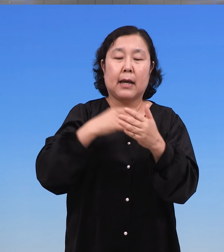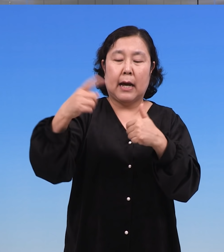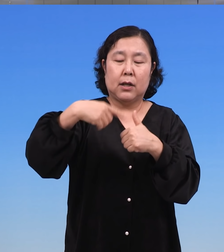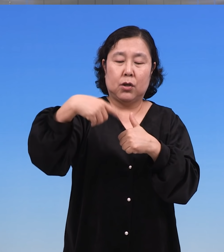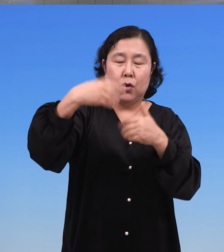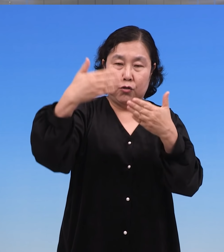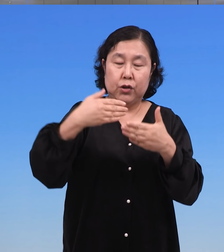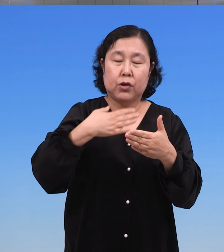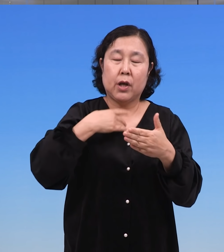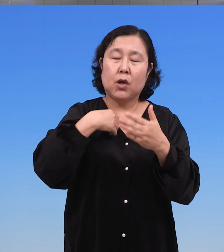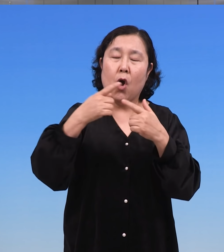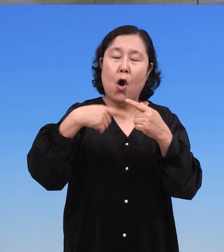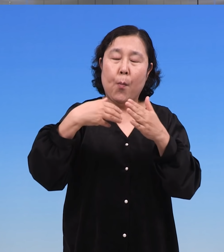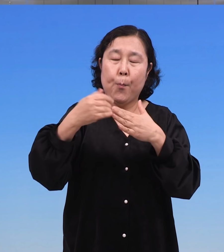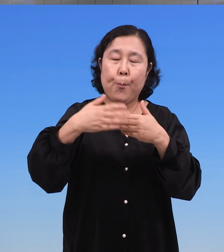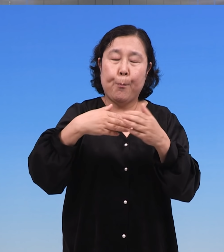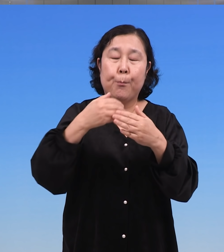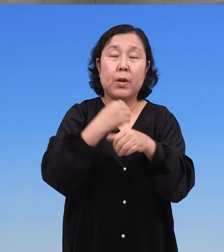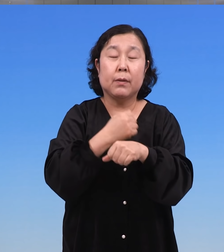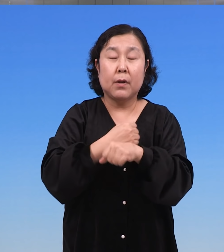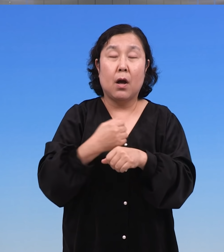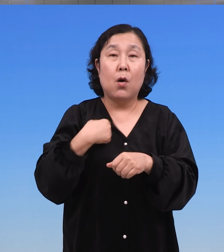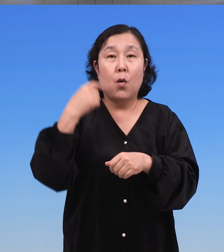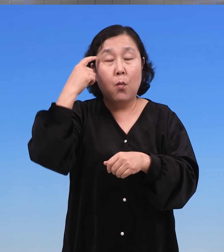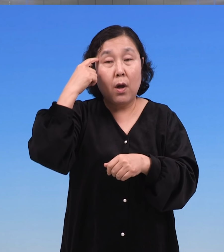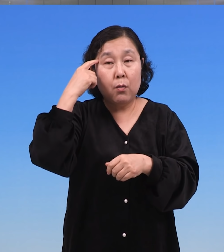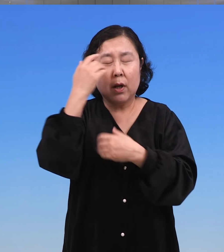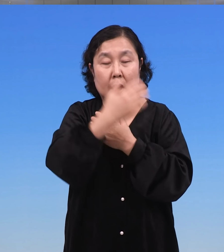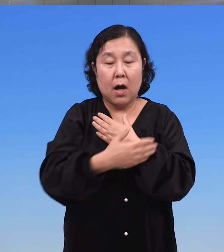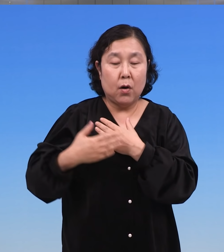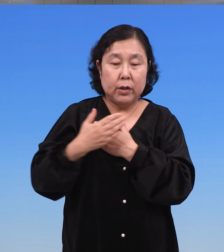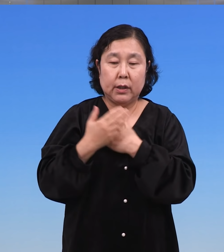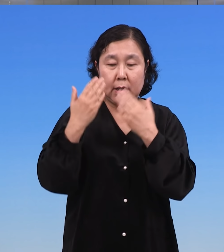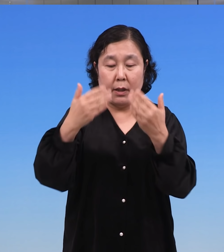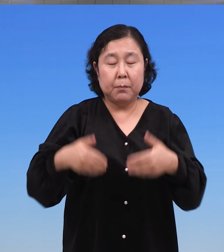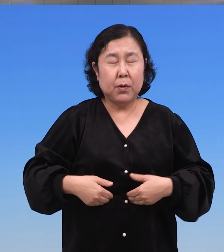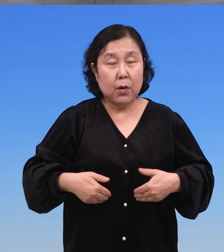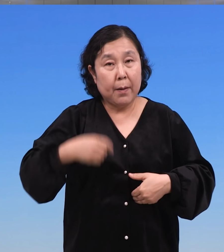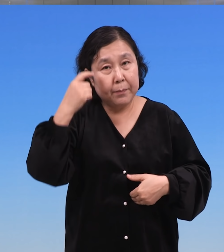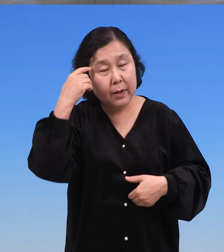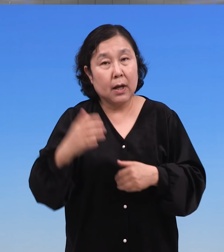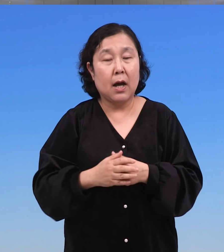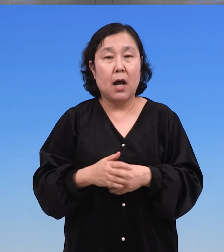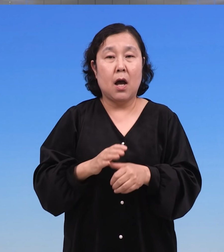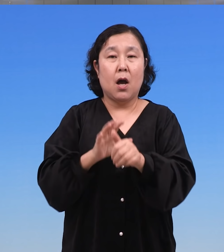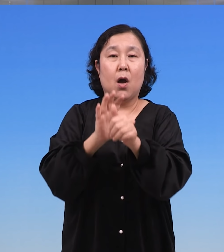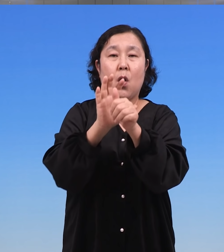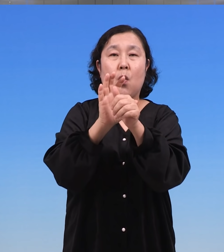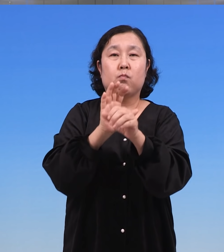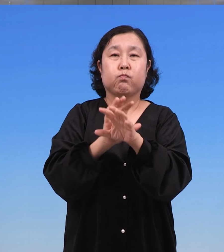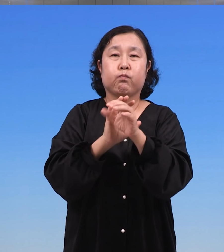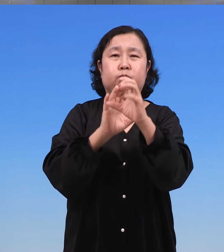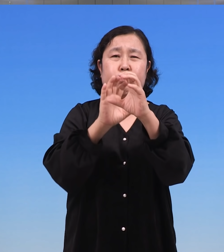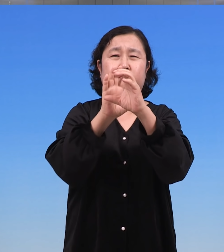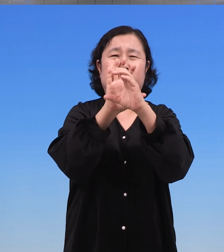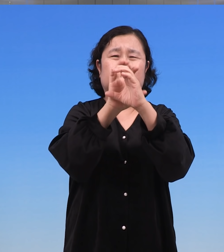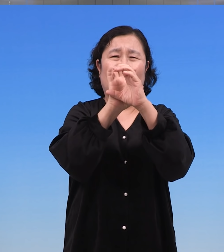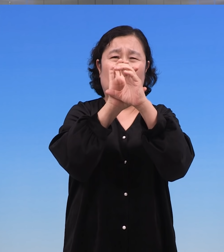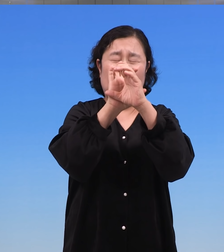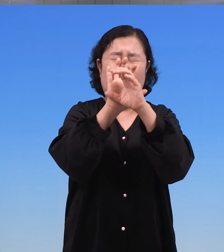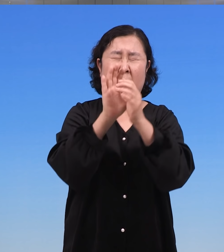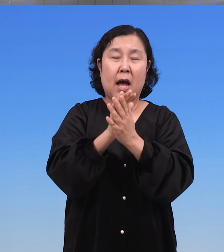부어 주시는 걸 경험했습니다. 왜 우리가 헌신해야 되느냐고요? 여러분, 지금 이 코로나 바이러스